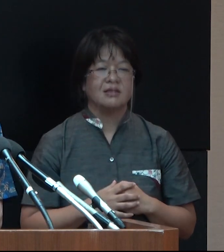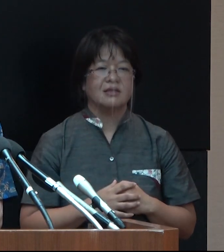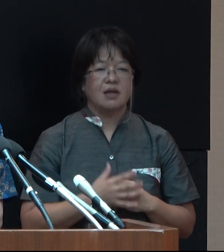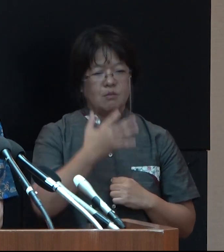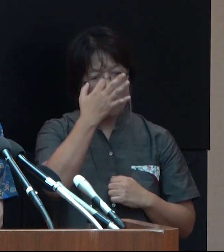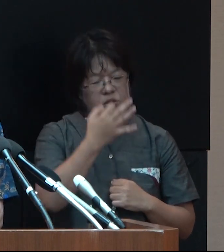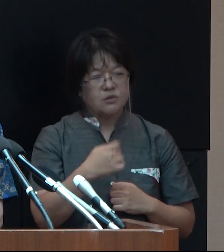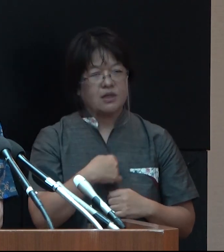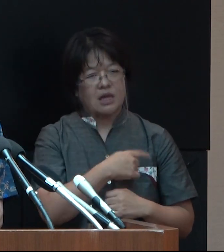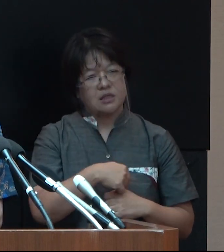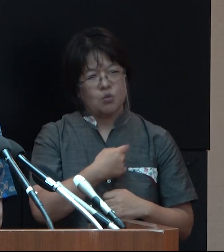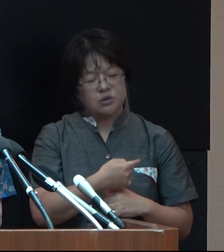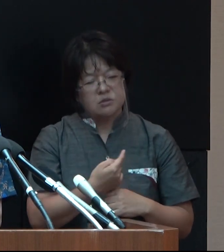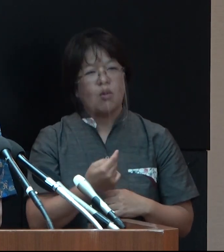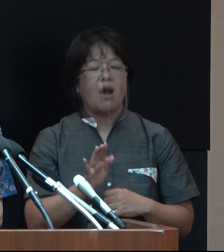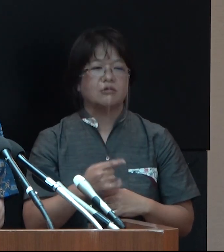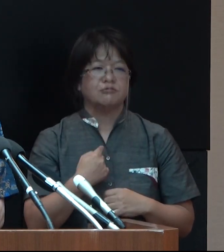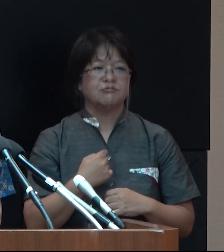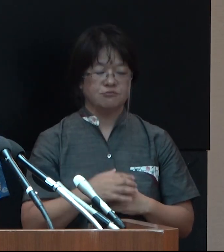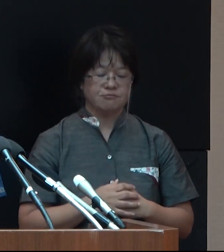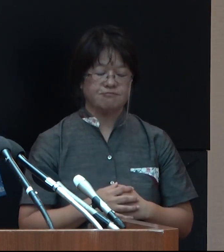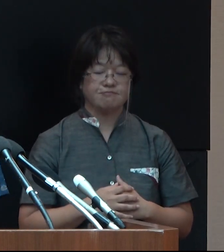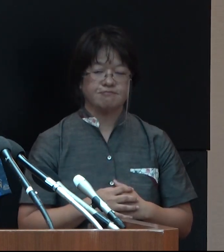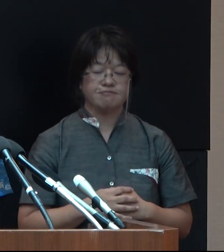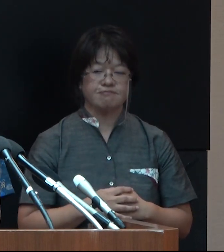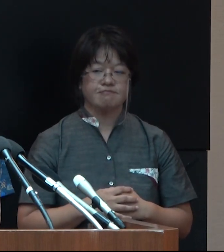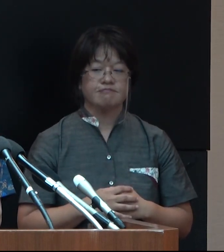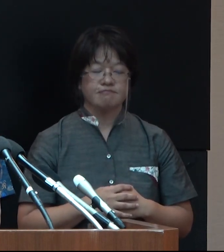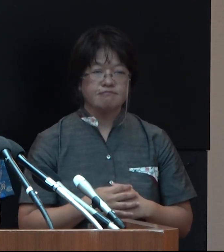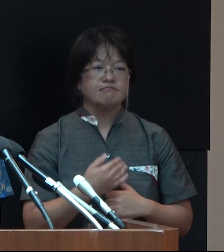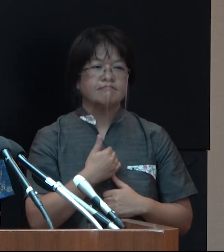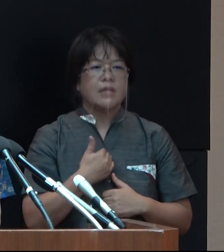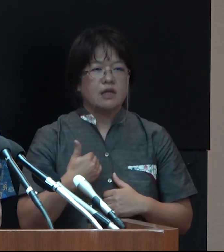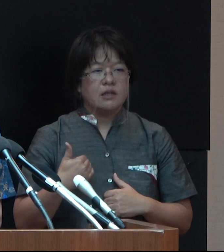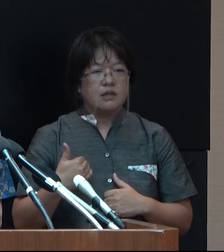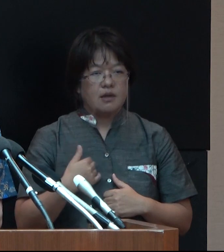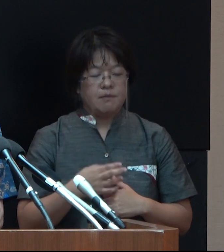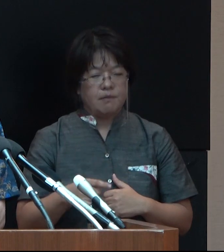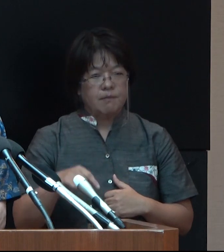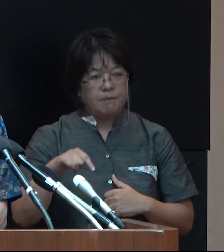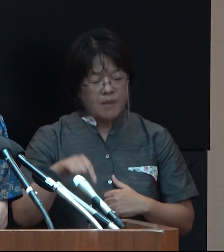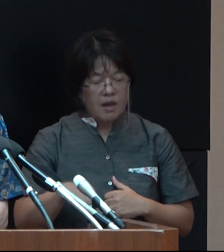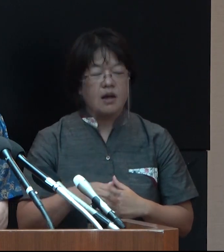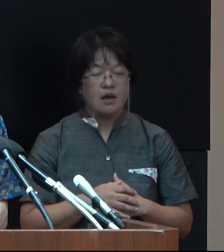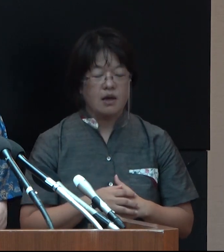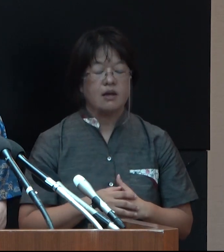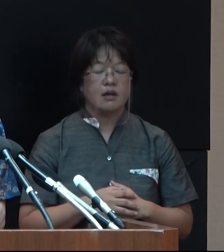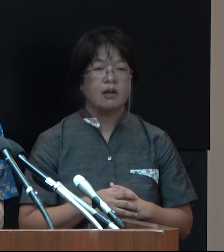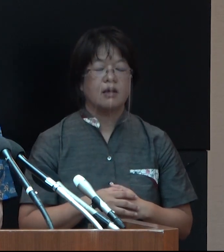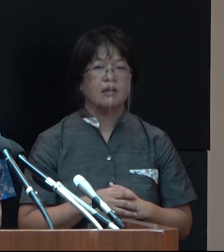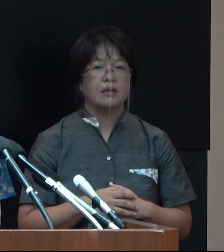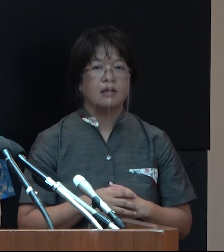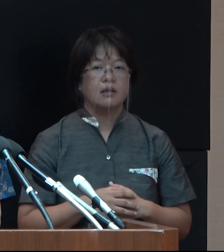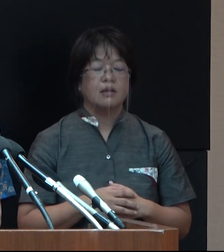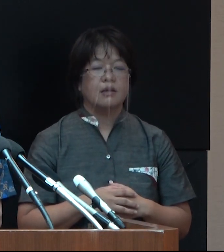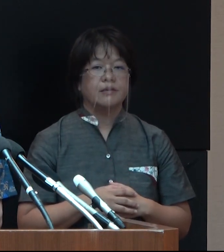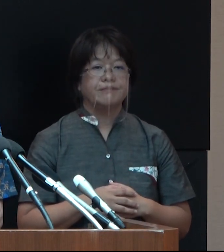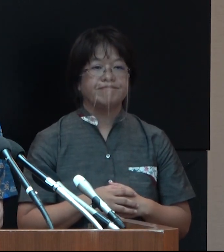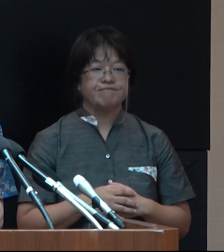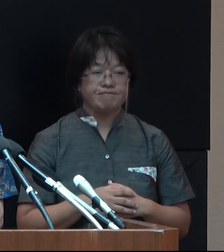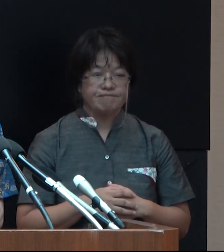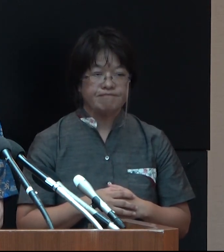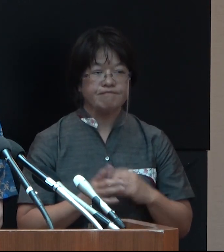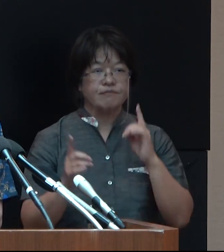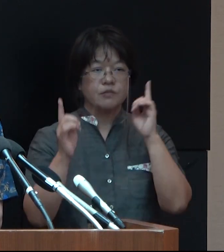申し訳ない気持ちがあります。ですからできるのであればゆっくりとその旅行が楽し